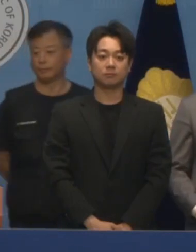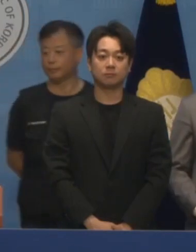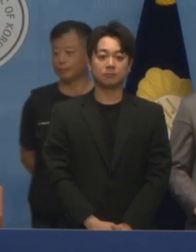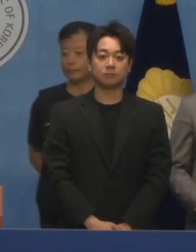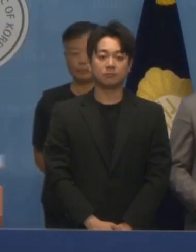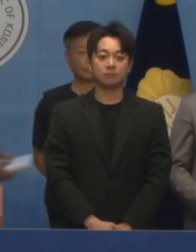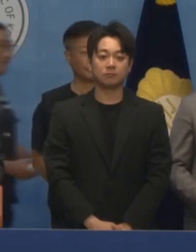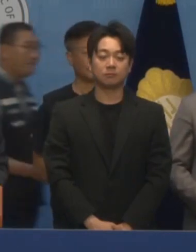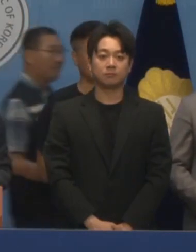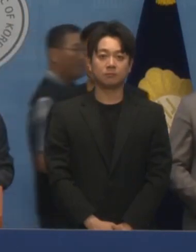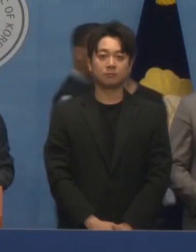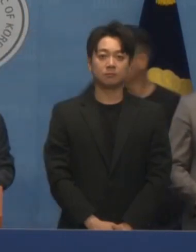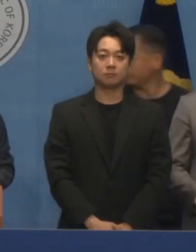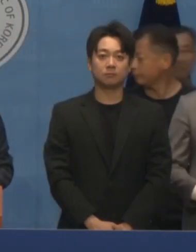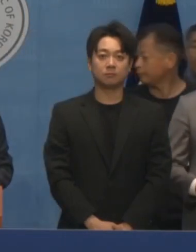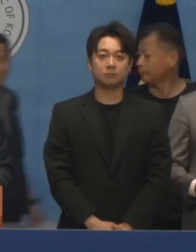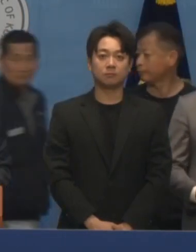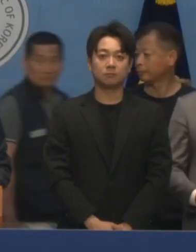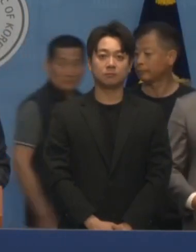두 줄로.